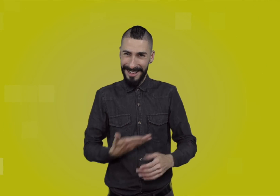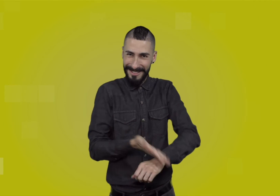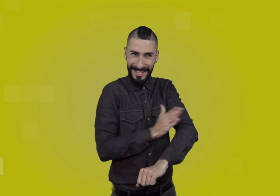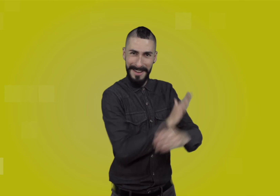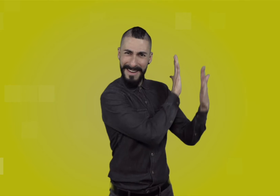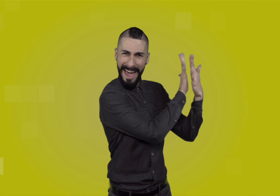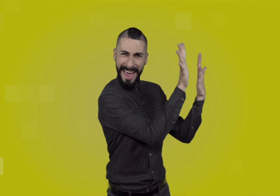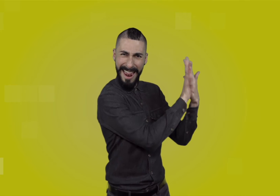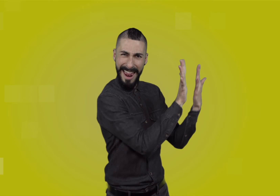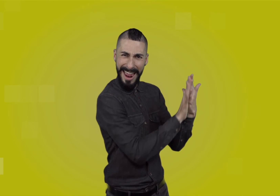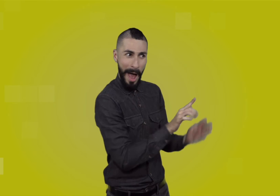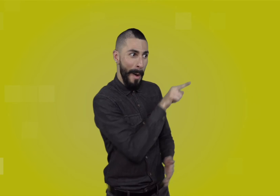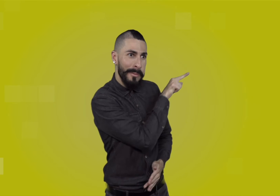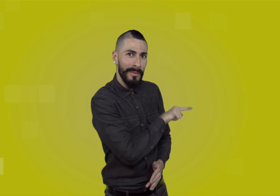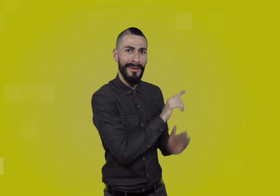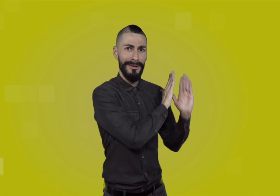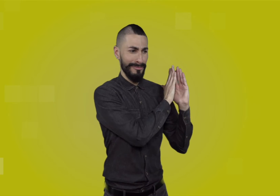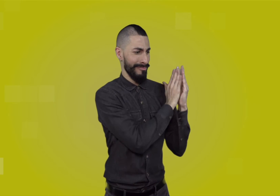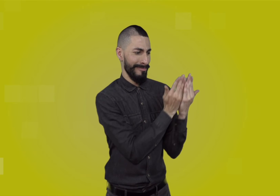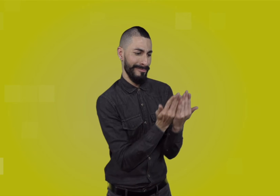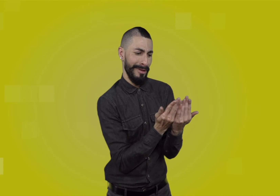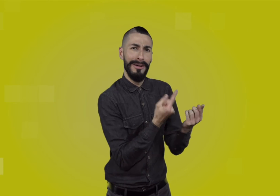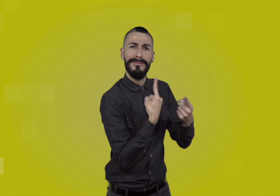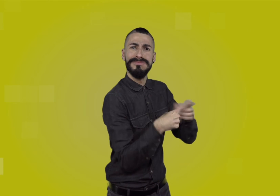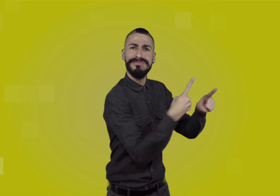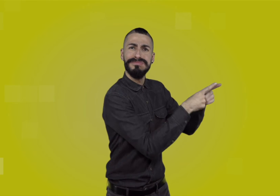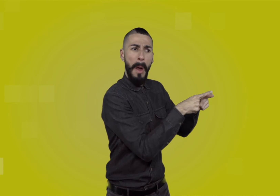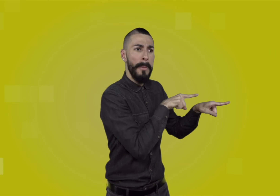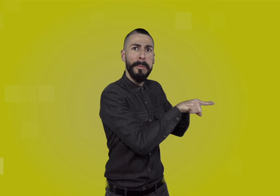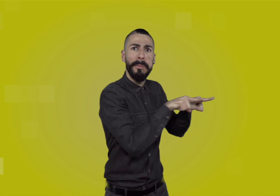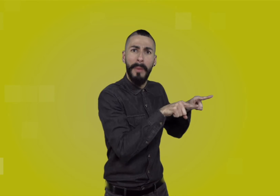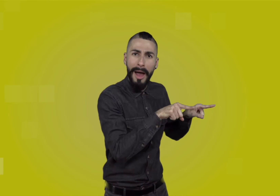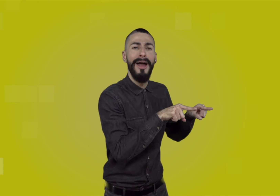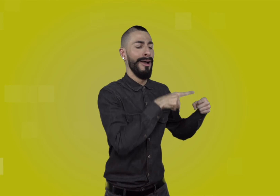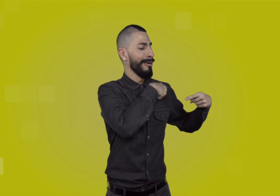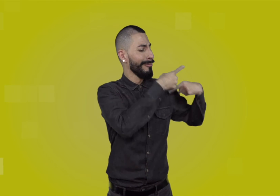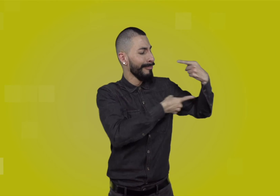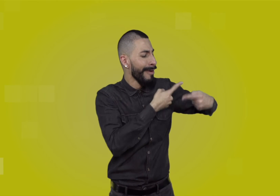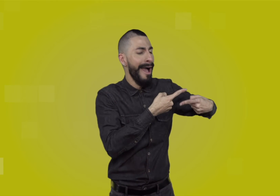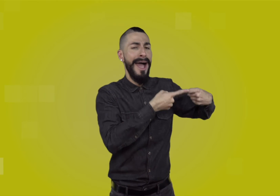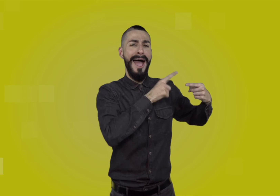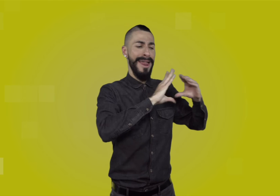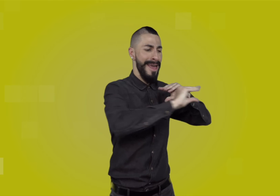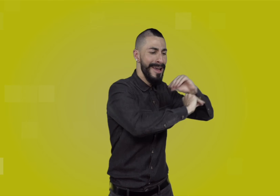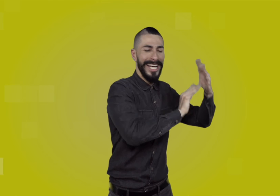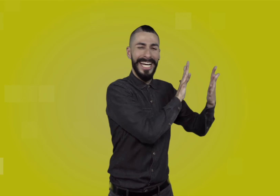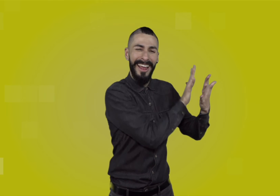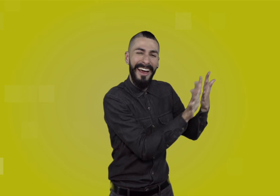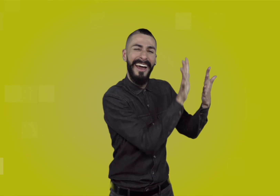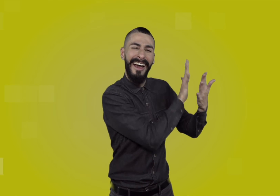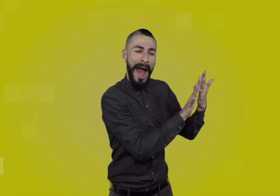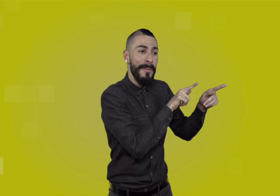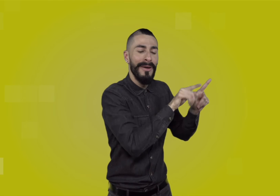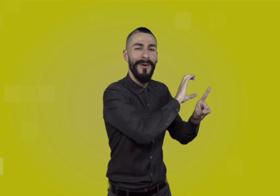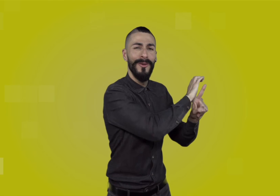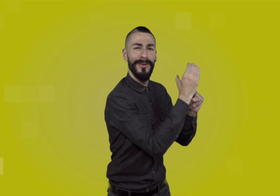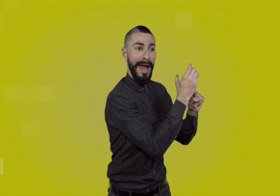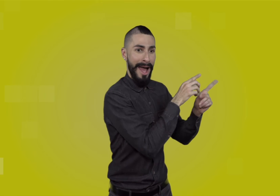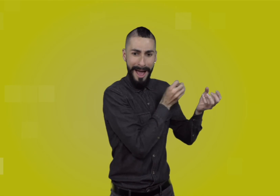Como hemos mencionado, a través de la literatura infantil y al acercamiento a los libros, la tradición oral y la cultura durante la primera